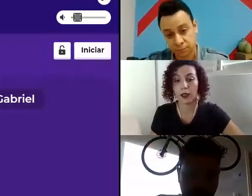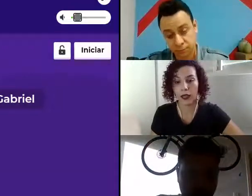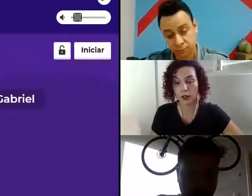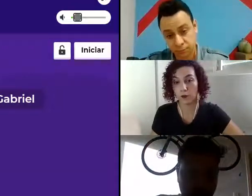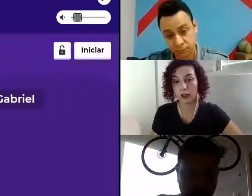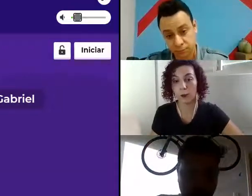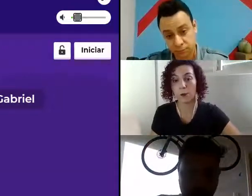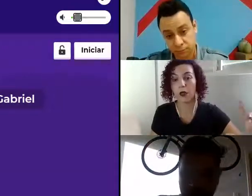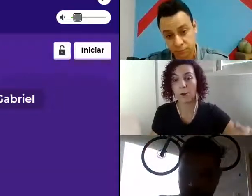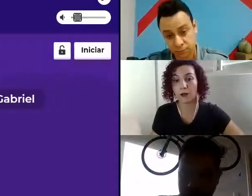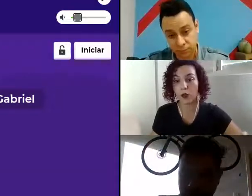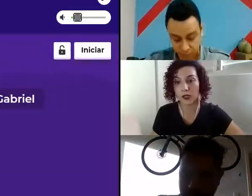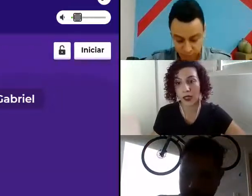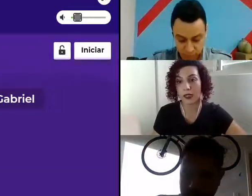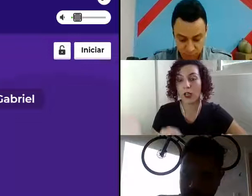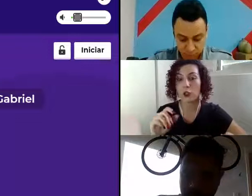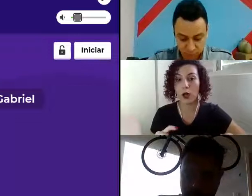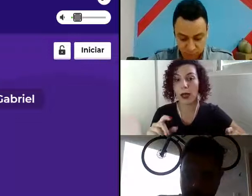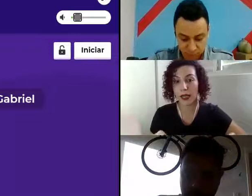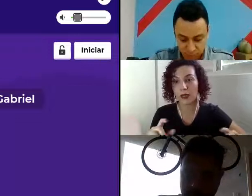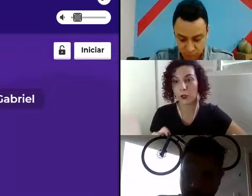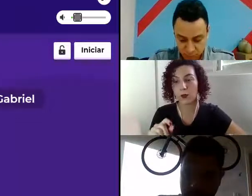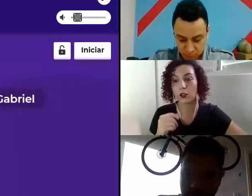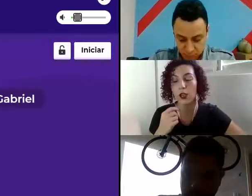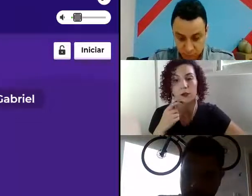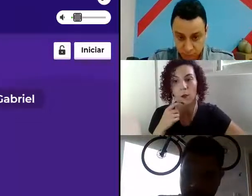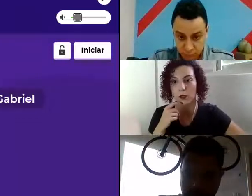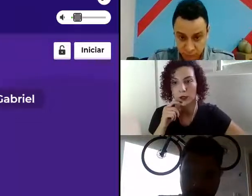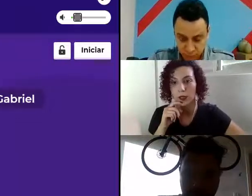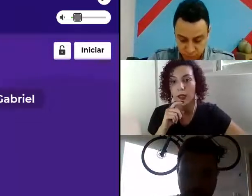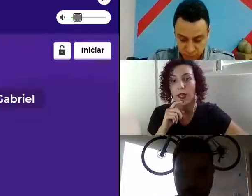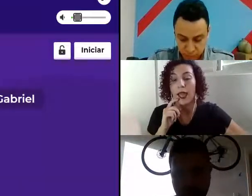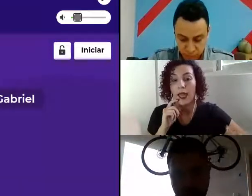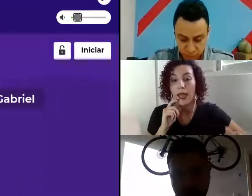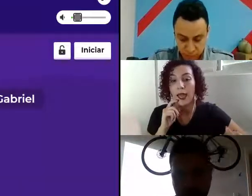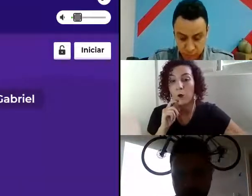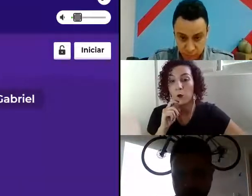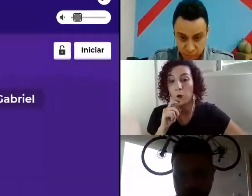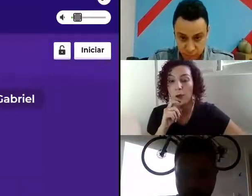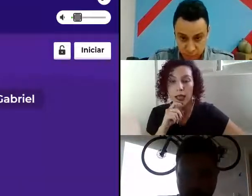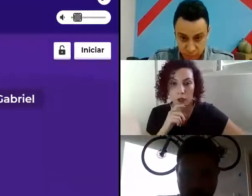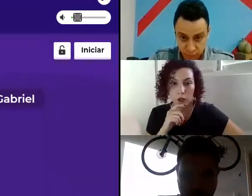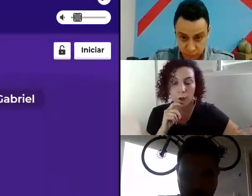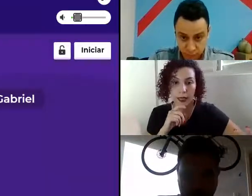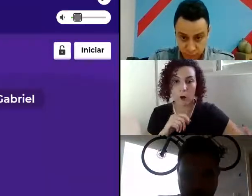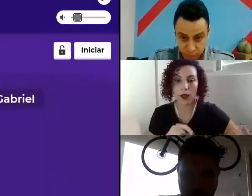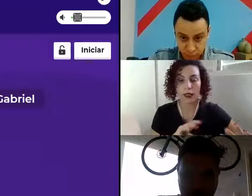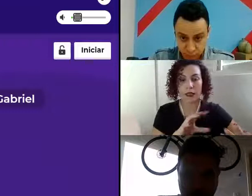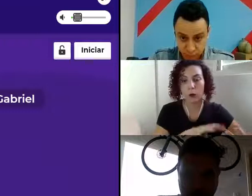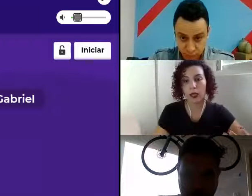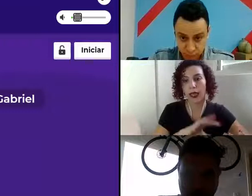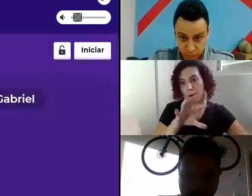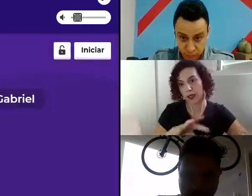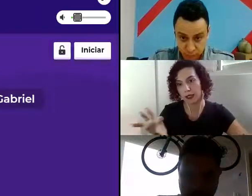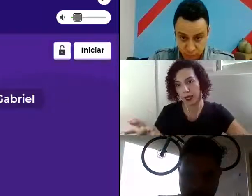as alternativas também, porque para vocês só aparecem as opções de resposta. O aplicativo, para quem não conhece,